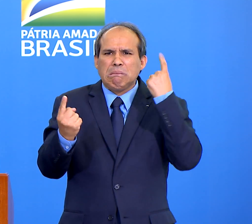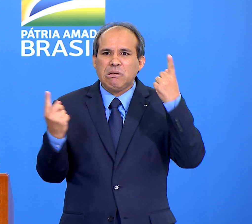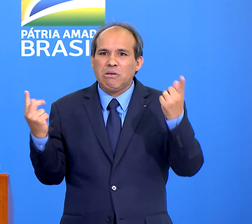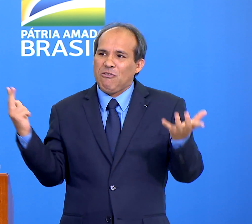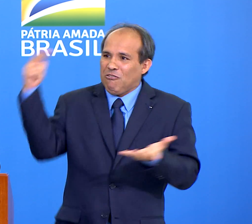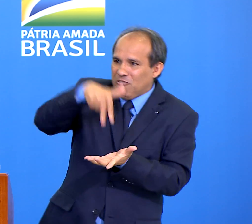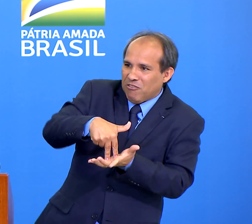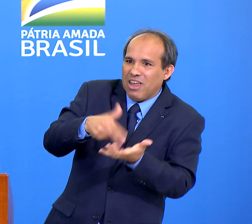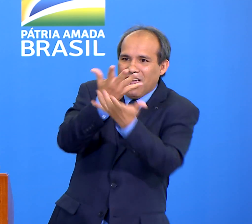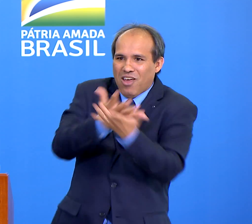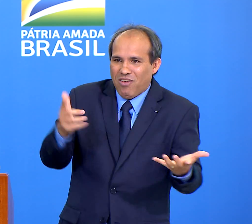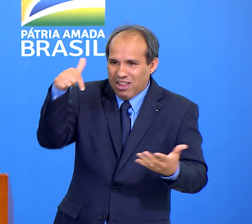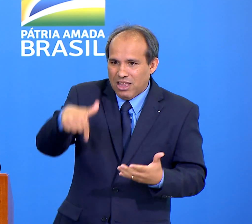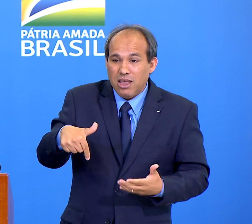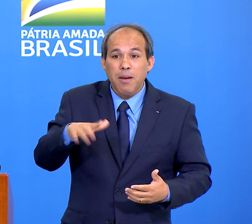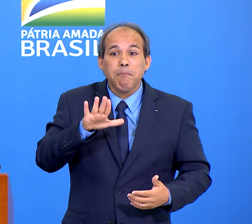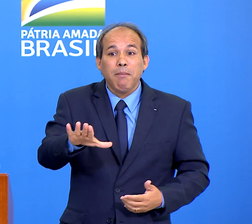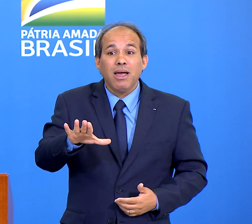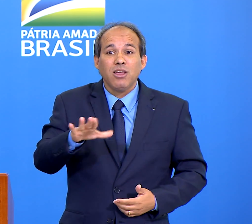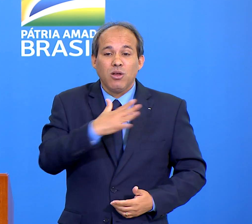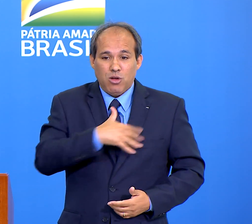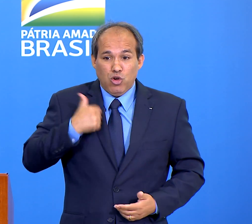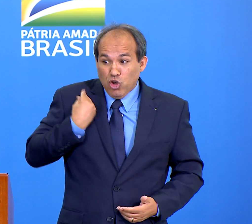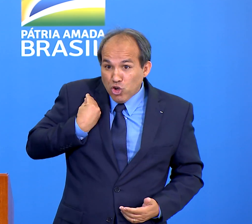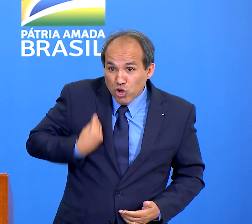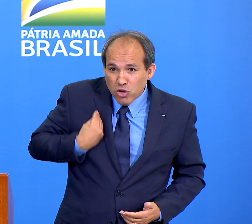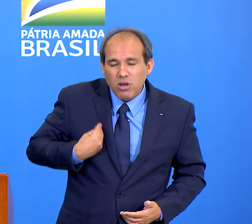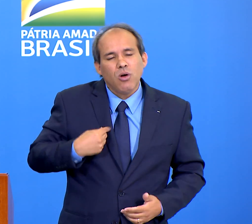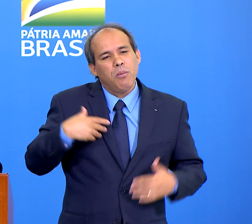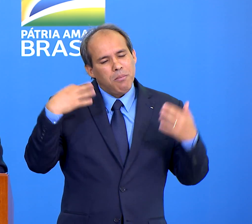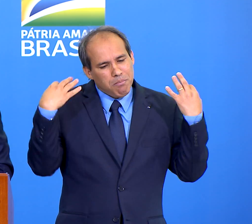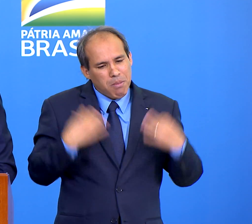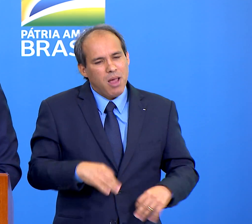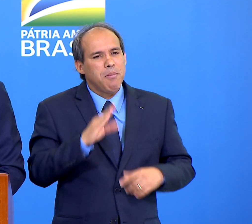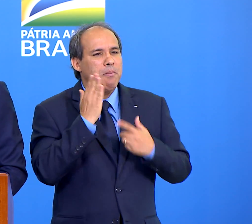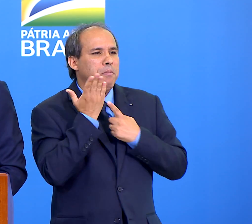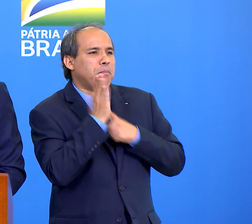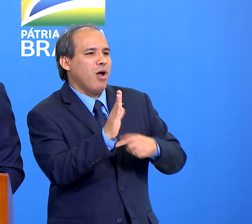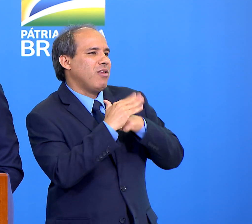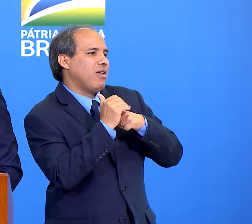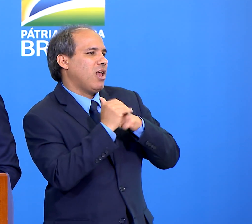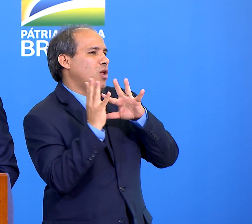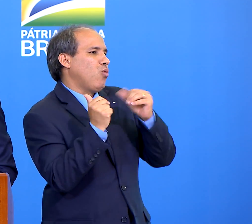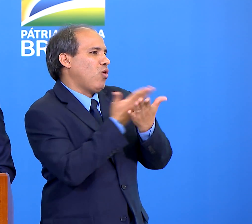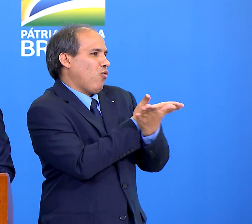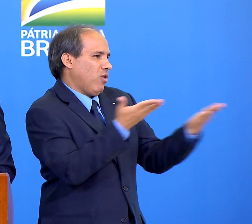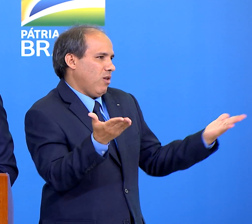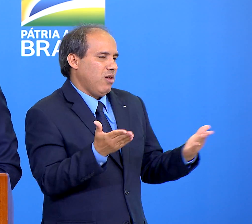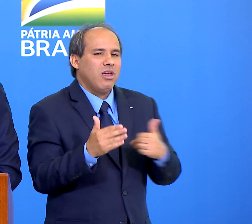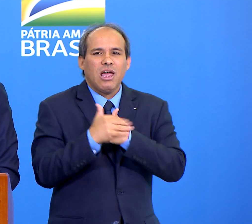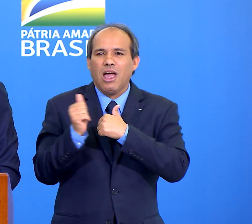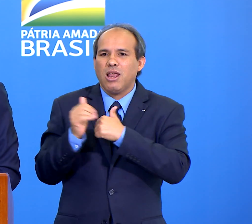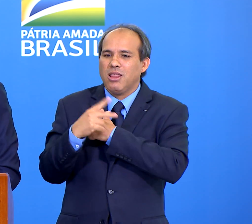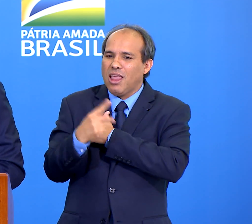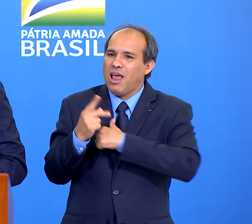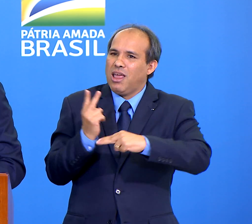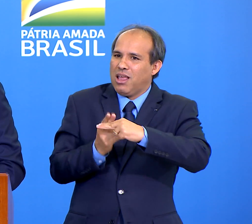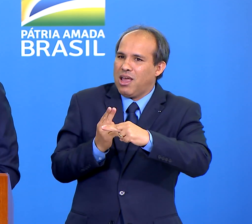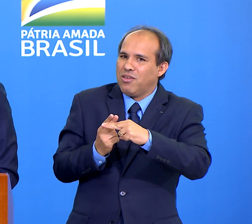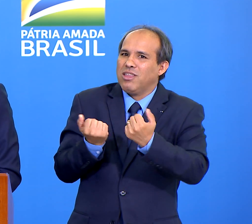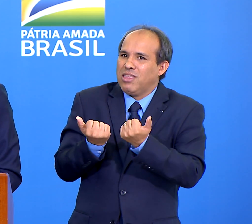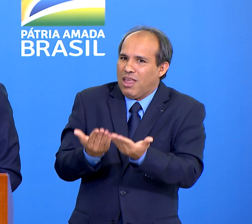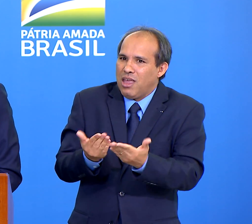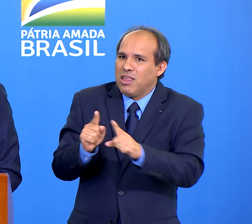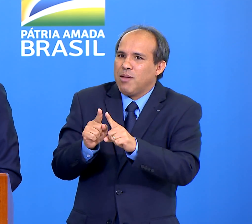então o fato ela vir aqui demonstra claramente o carinho dela a vocês todos a Caixa Econômica Federal EA